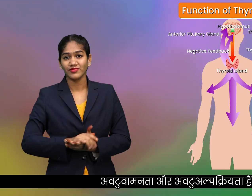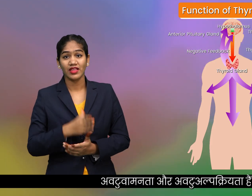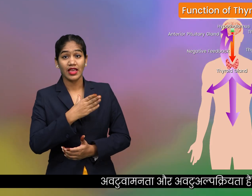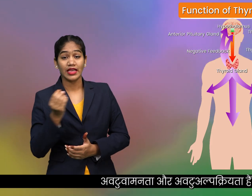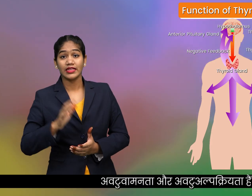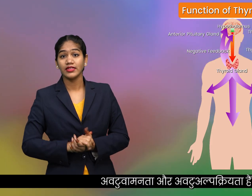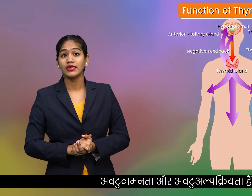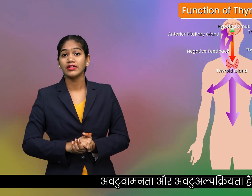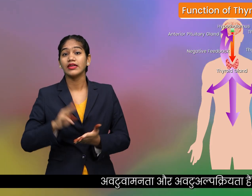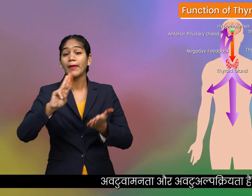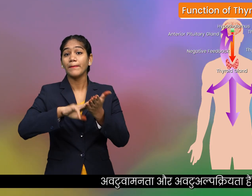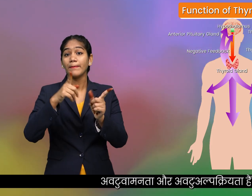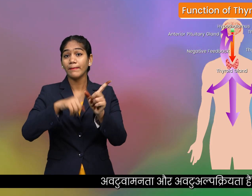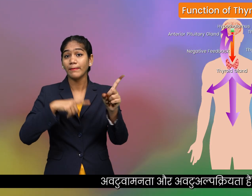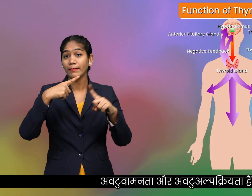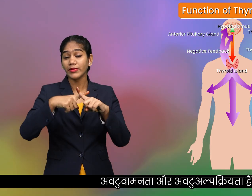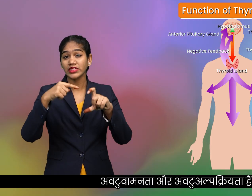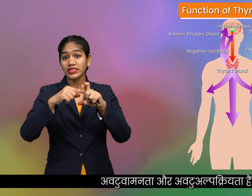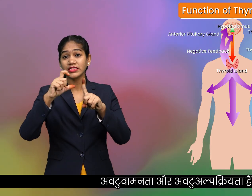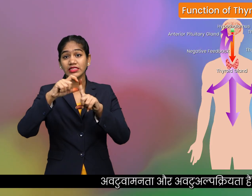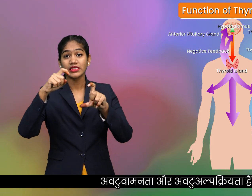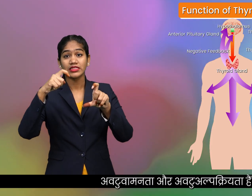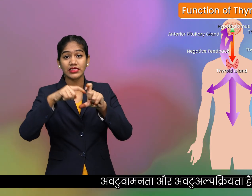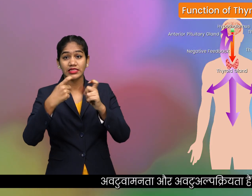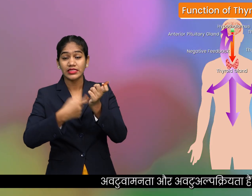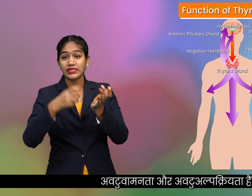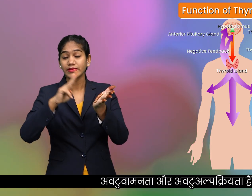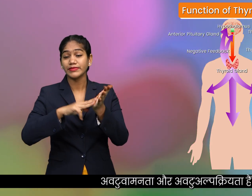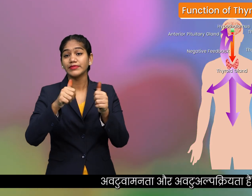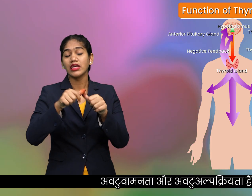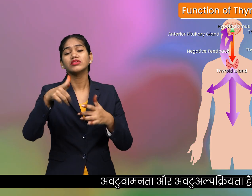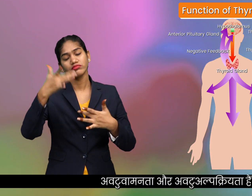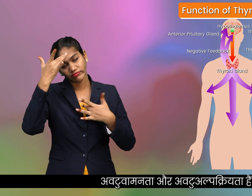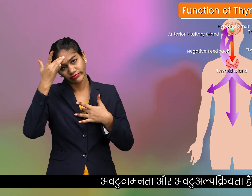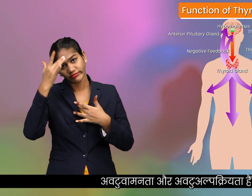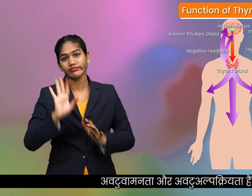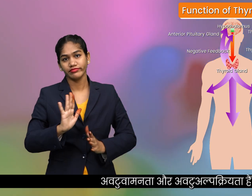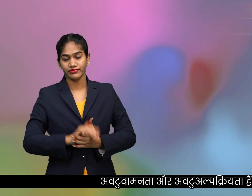गेंगा क्राइटिनिज्म माइक्सेडेमा है।